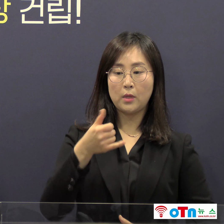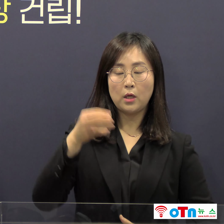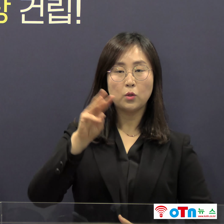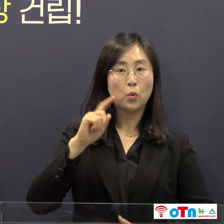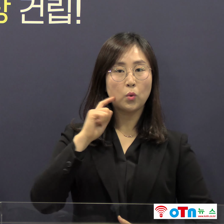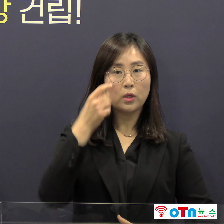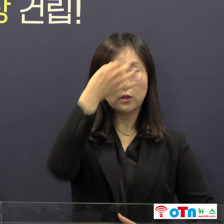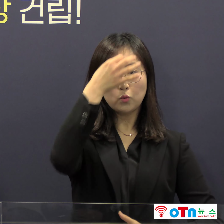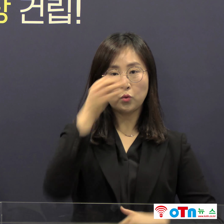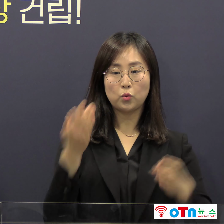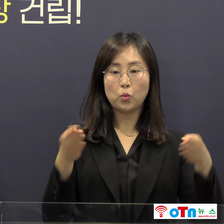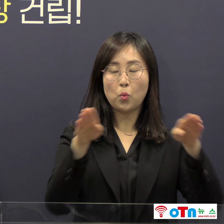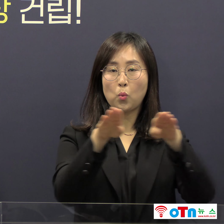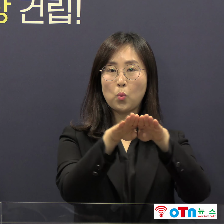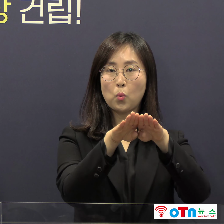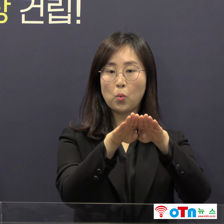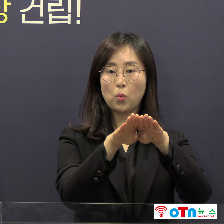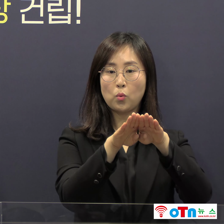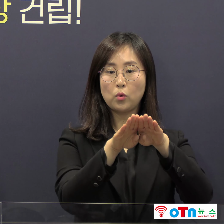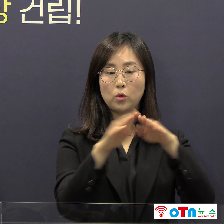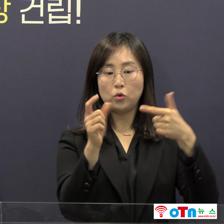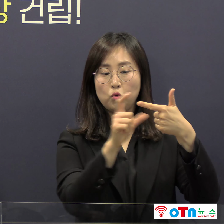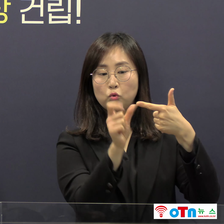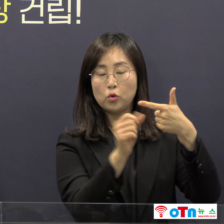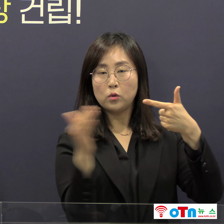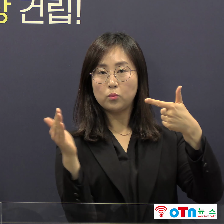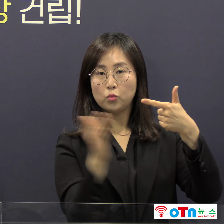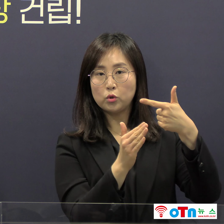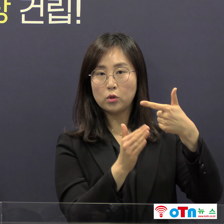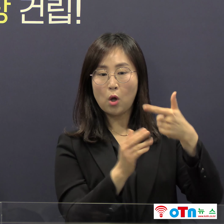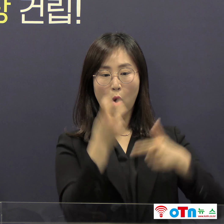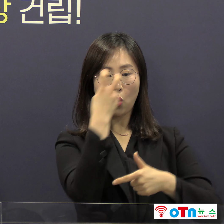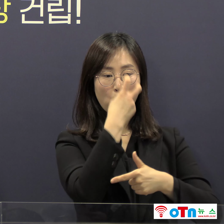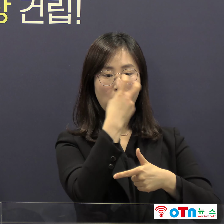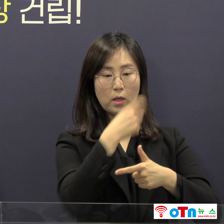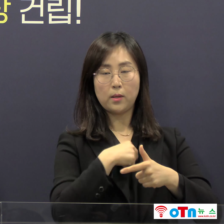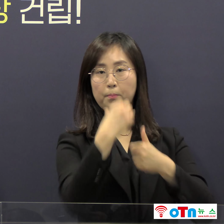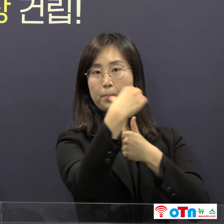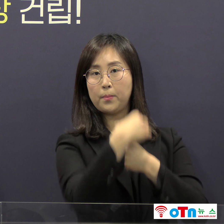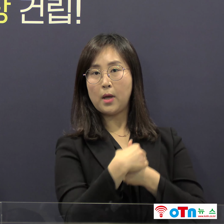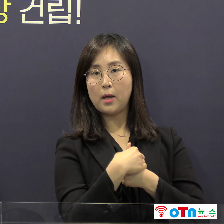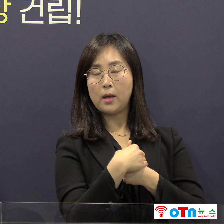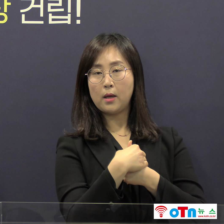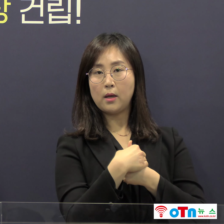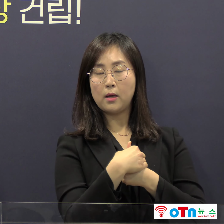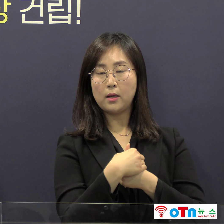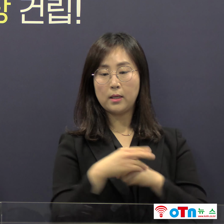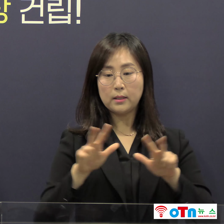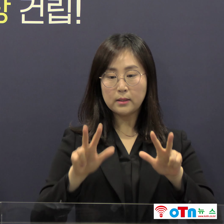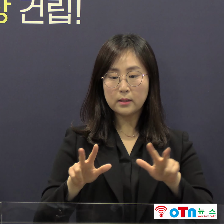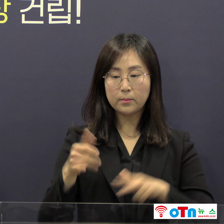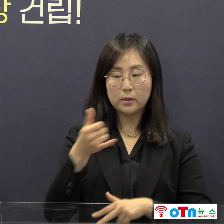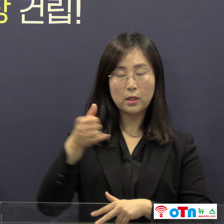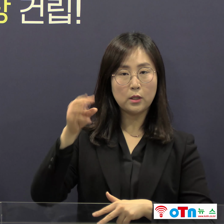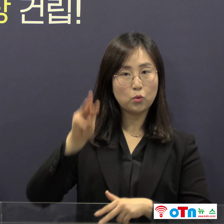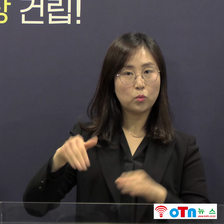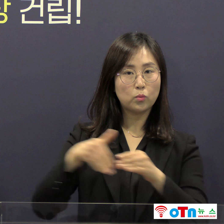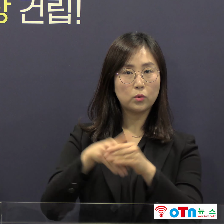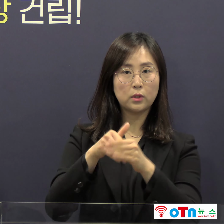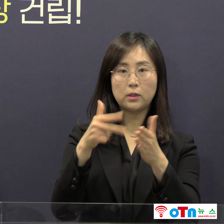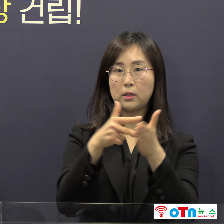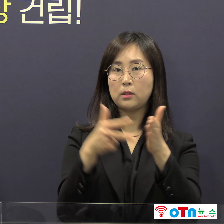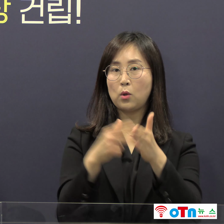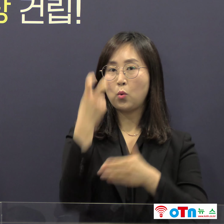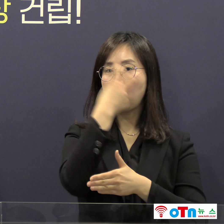세종예술의 전당은 지난 6월부터 행복청으로부터 관리권을 인수받아 현재 세종시 문화재단에서 관리 운영하고